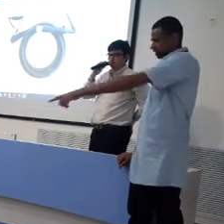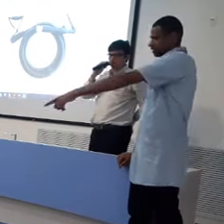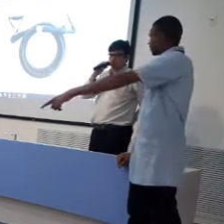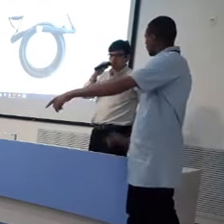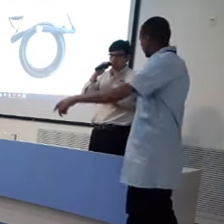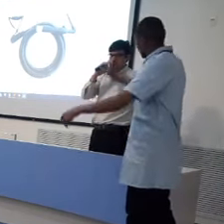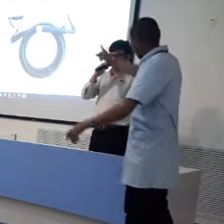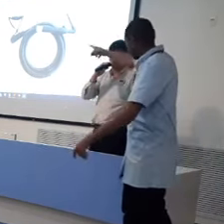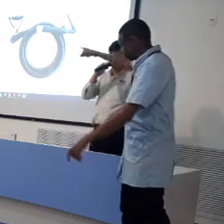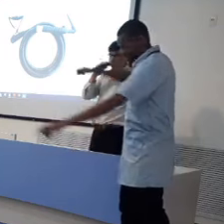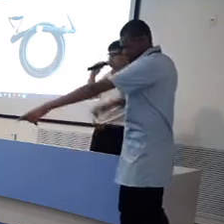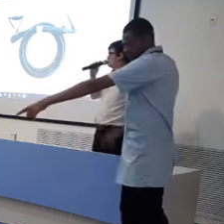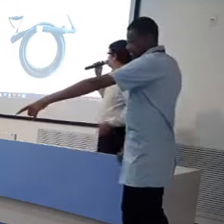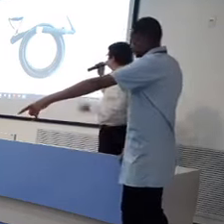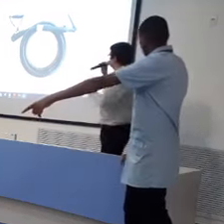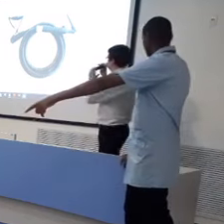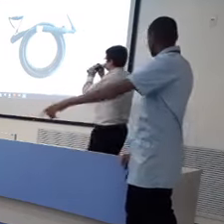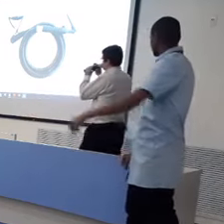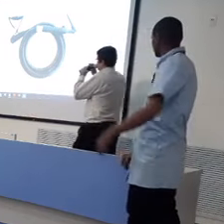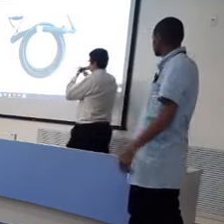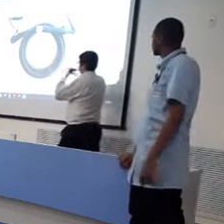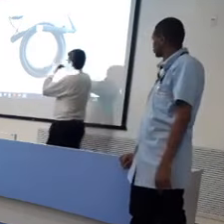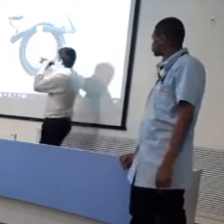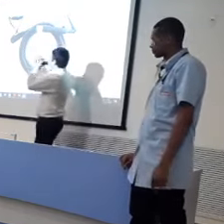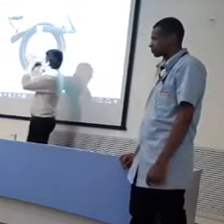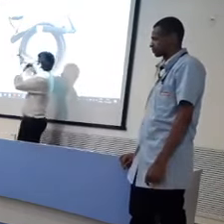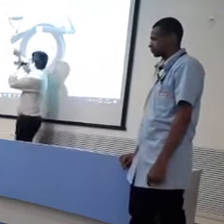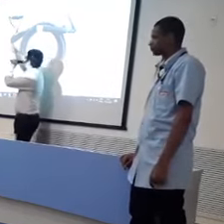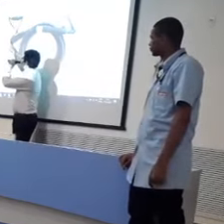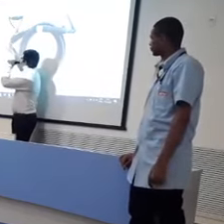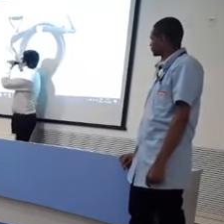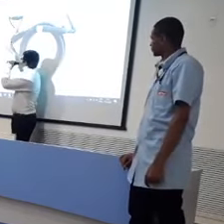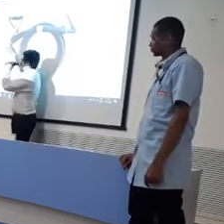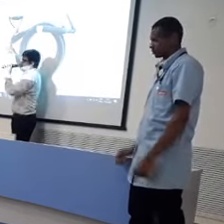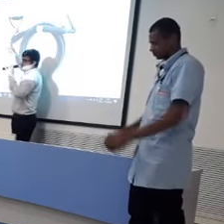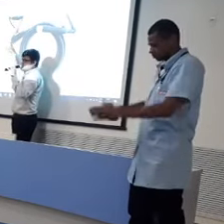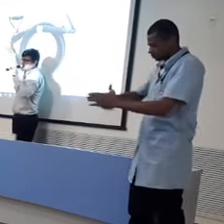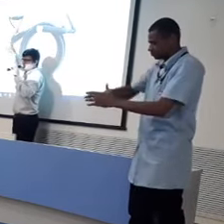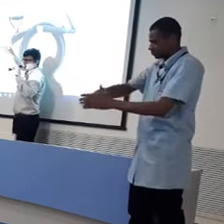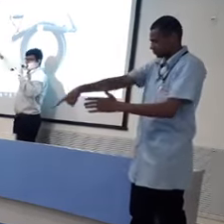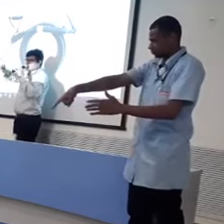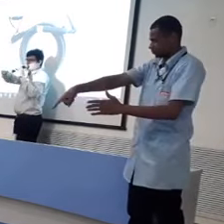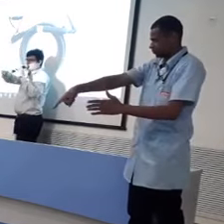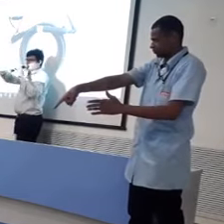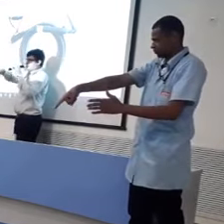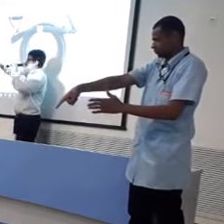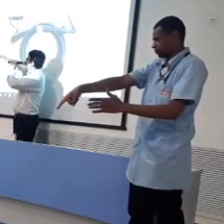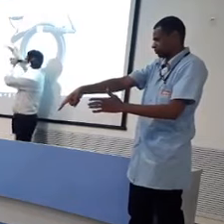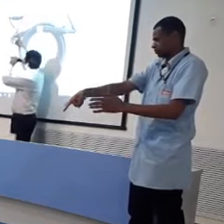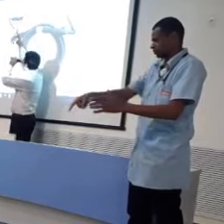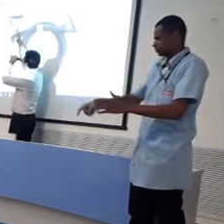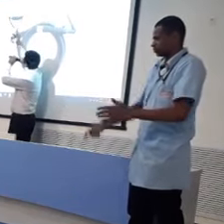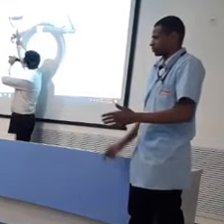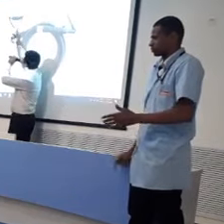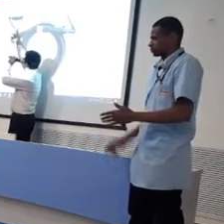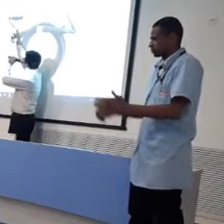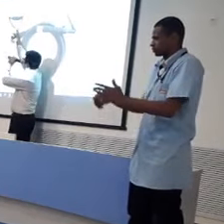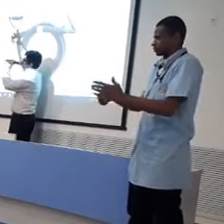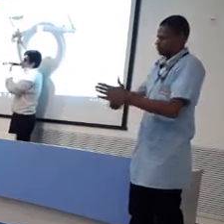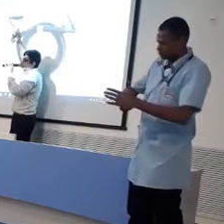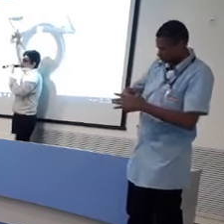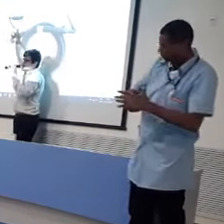E ela aponta a copa aqui na... Isso, aqui ó, essa parte vai na máquina e a parte